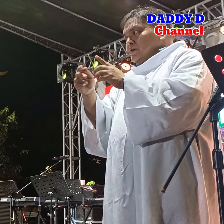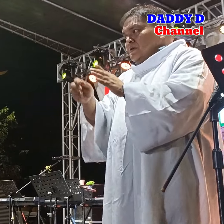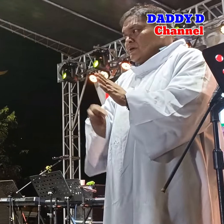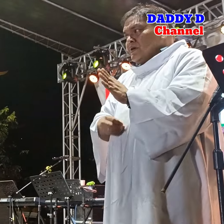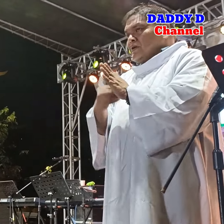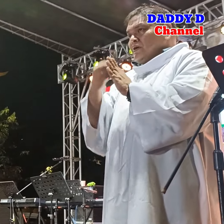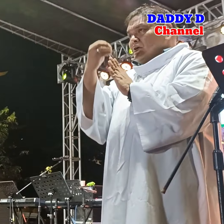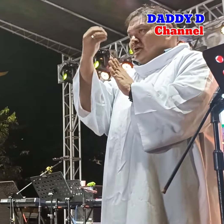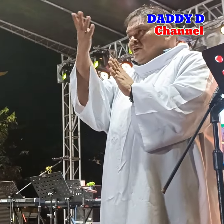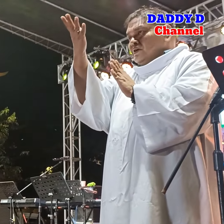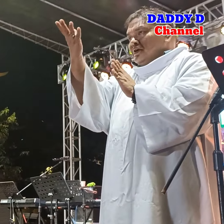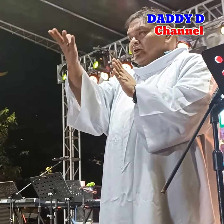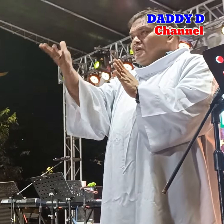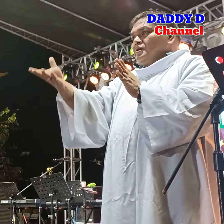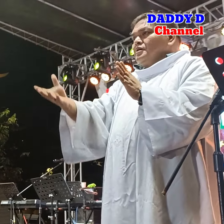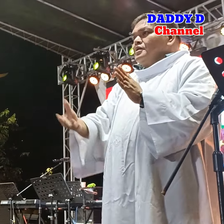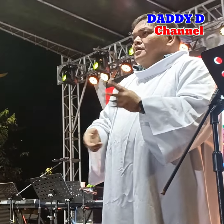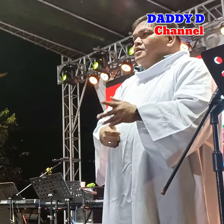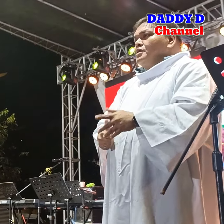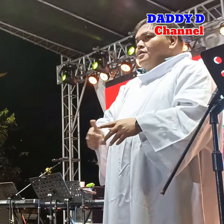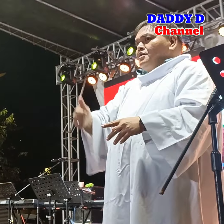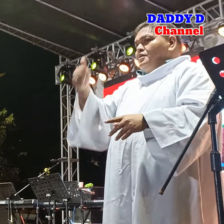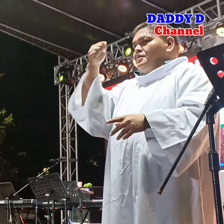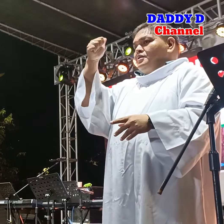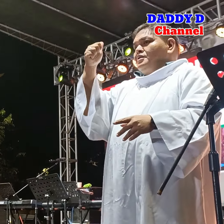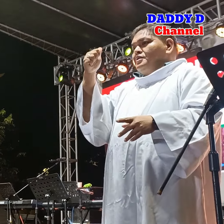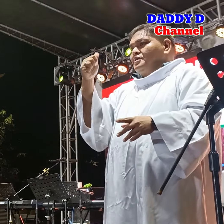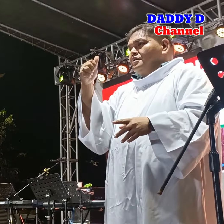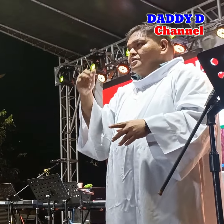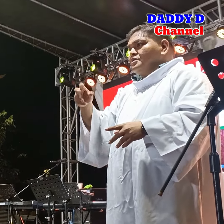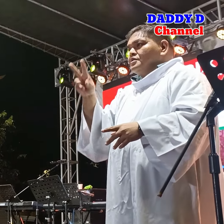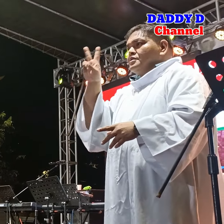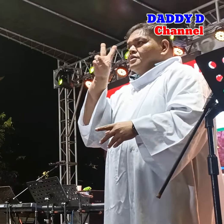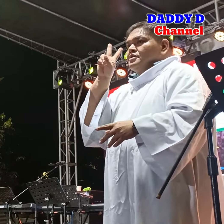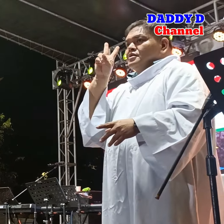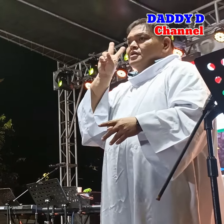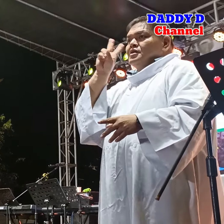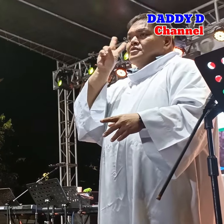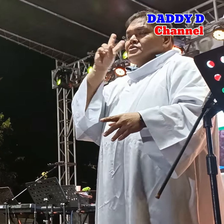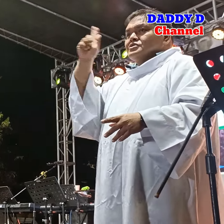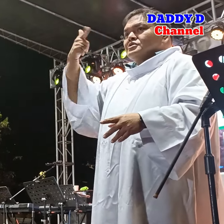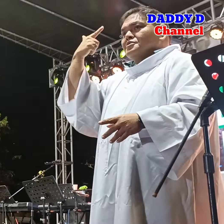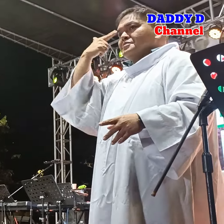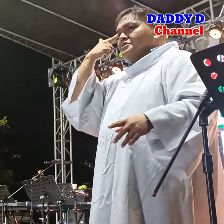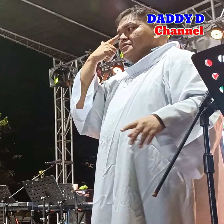Ipapalabas niya na, uy, ang galing-galing ng Marcos administration.